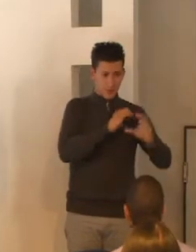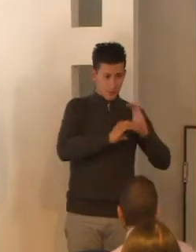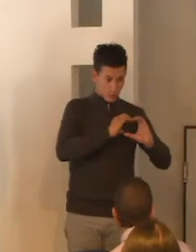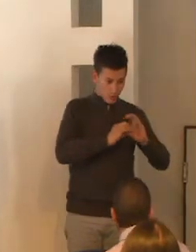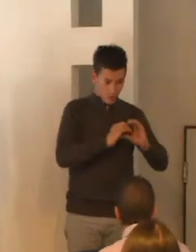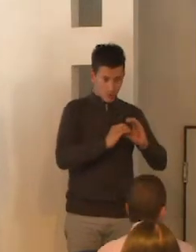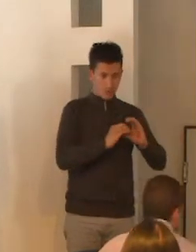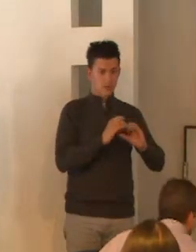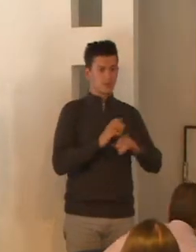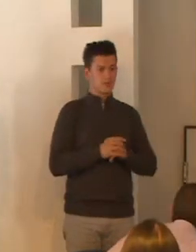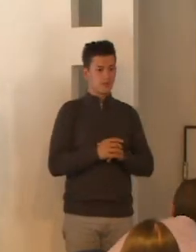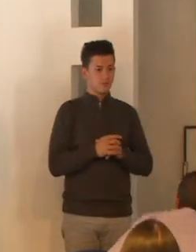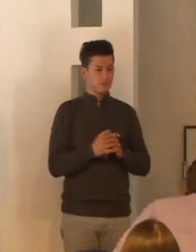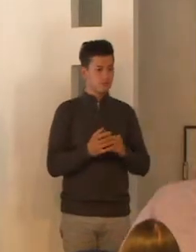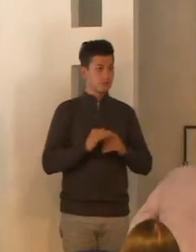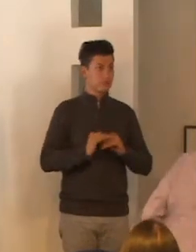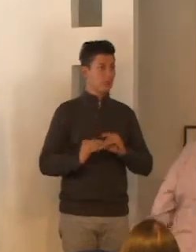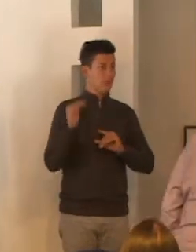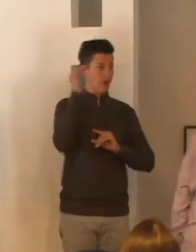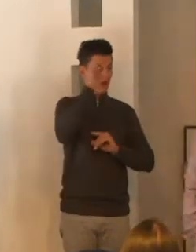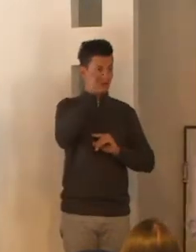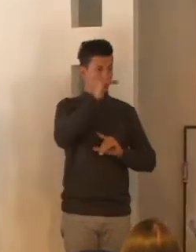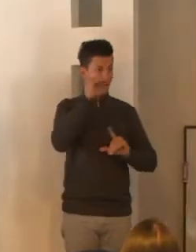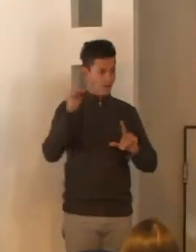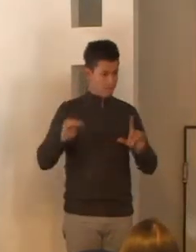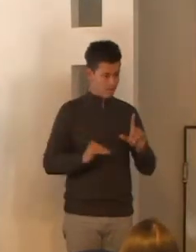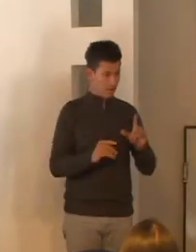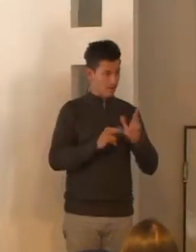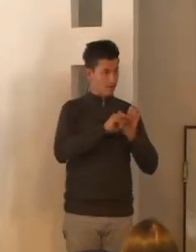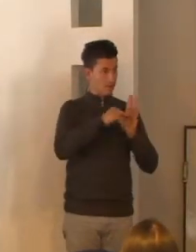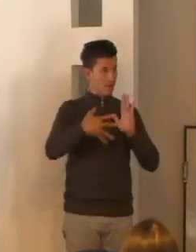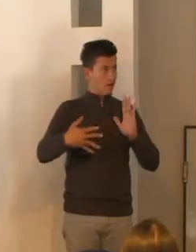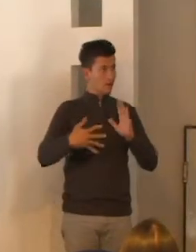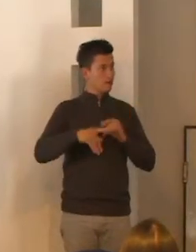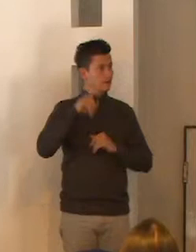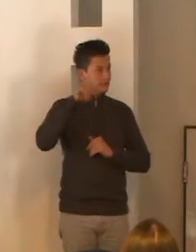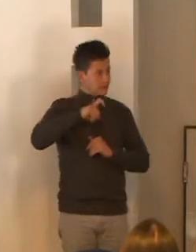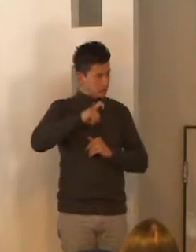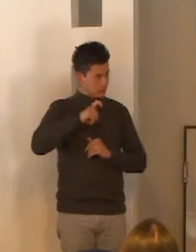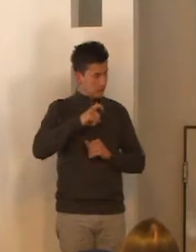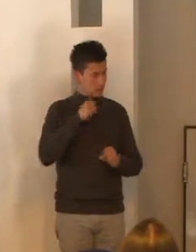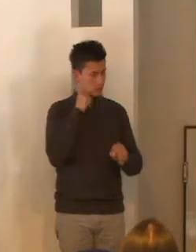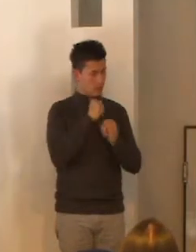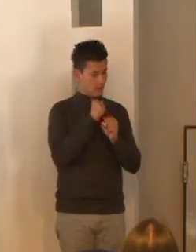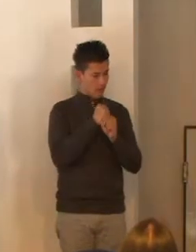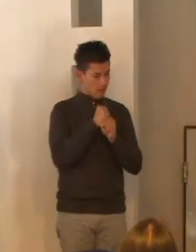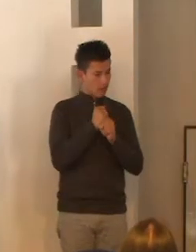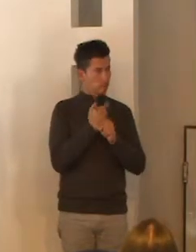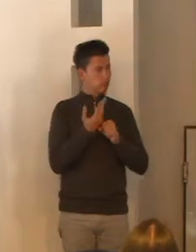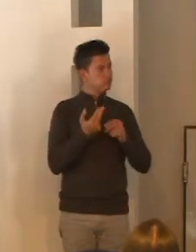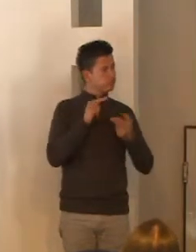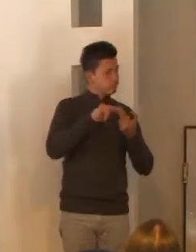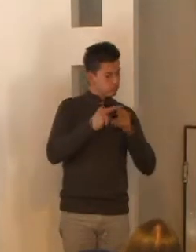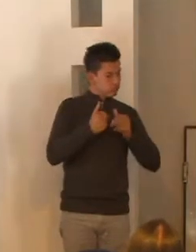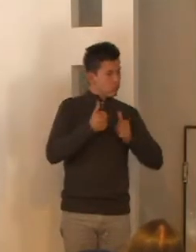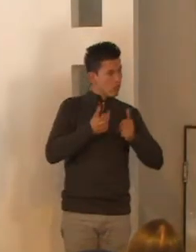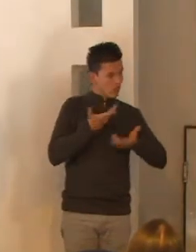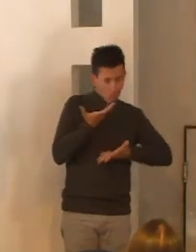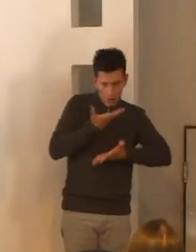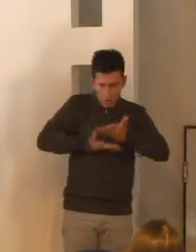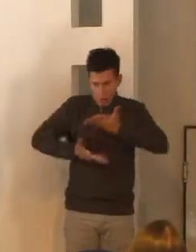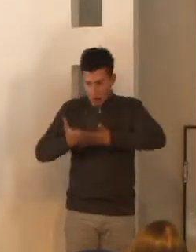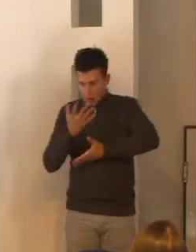de alta o baja tecnología, es necesario pues trabajar mancomunadamente